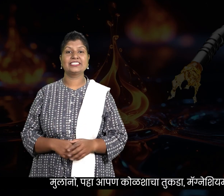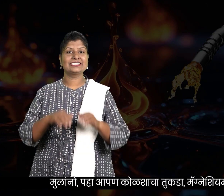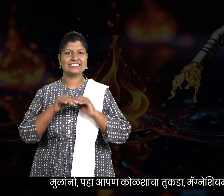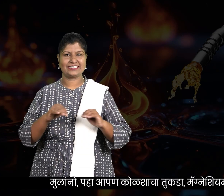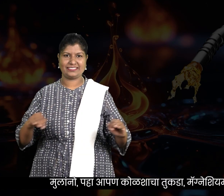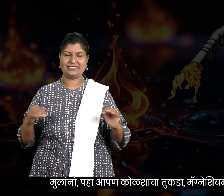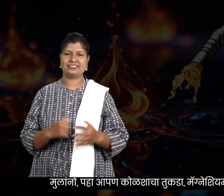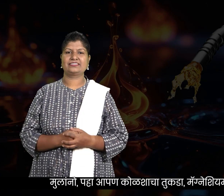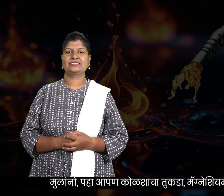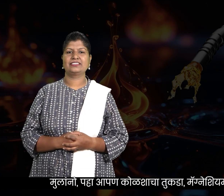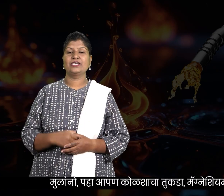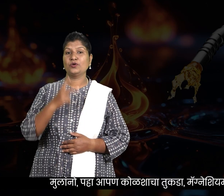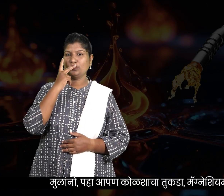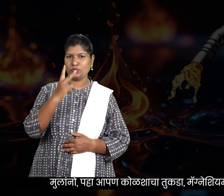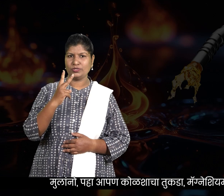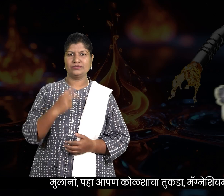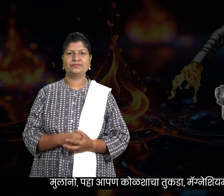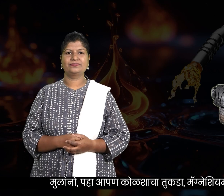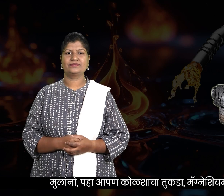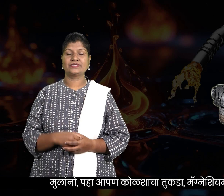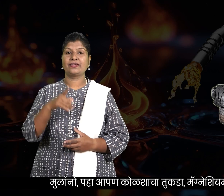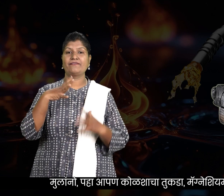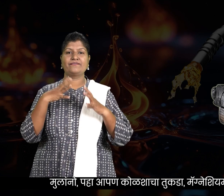मुलांनो, पहा, आपण कोळशाचा तुकडा